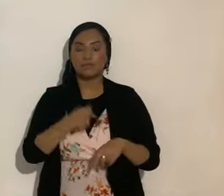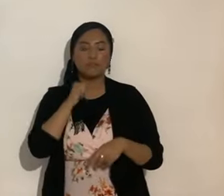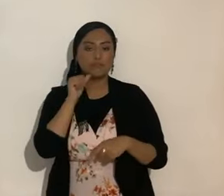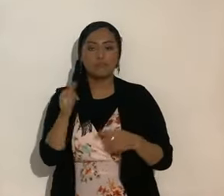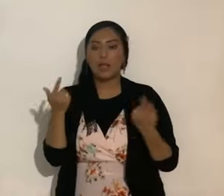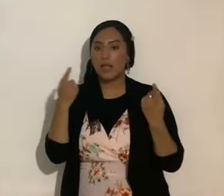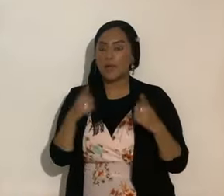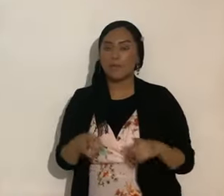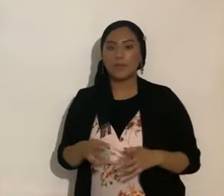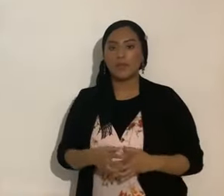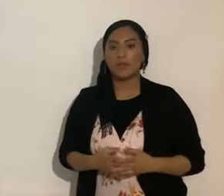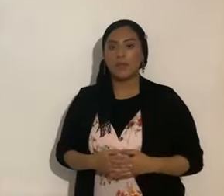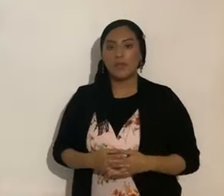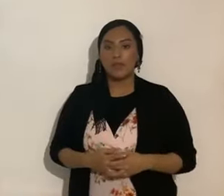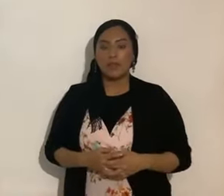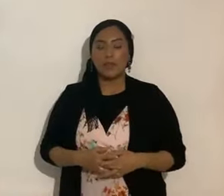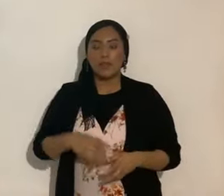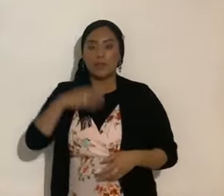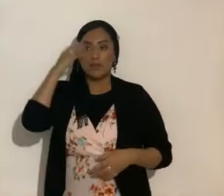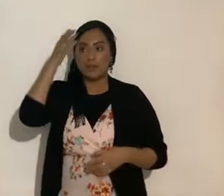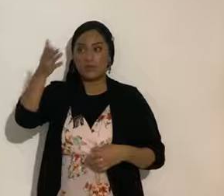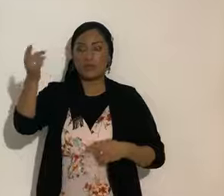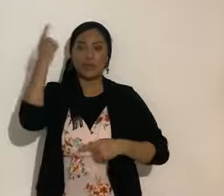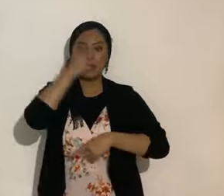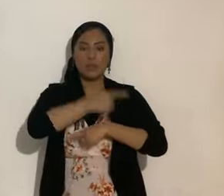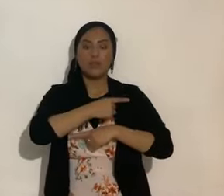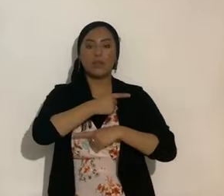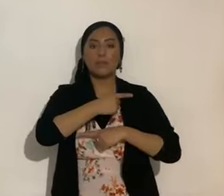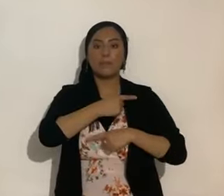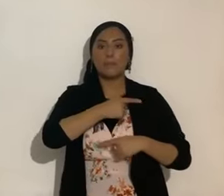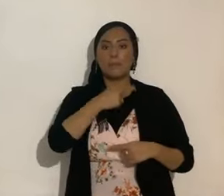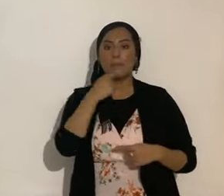así. Entonces, algún día ellos